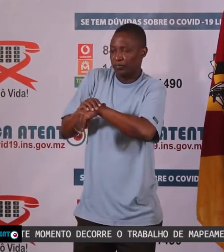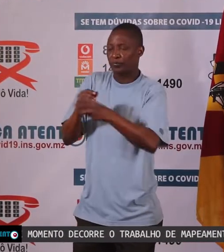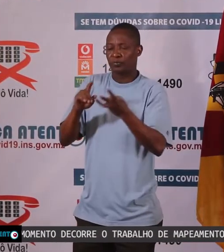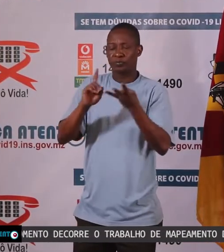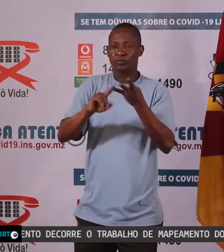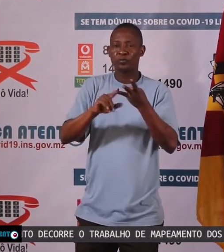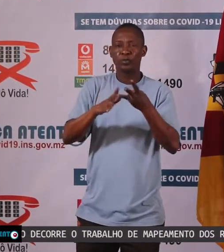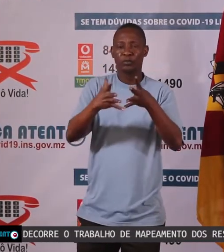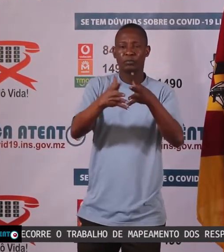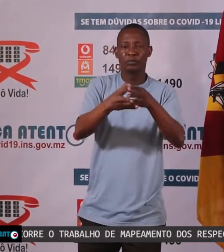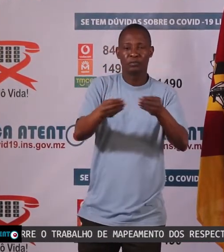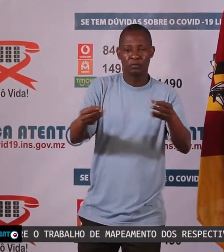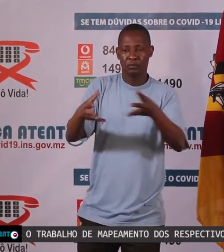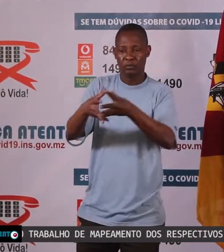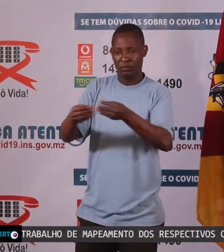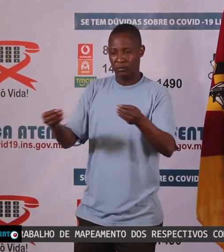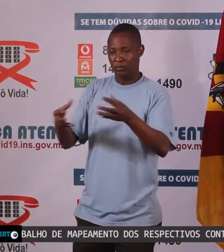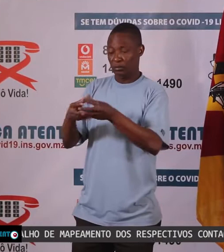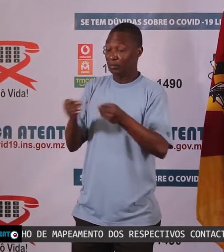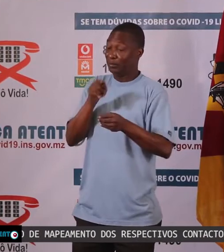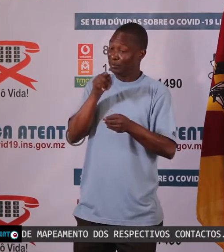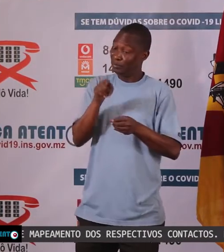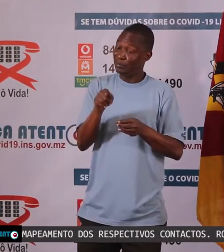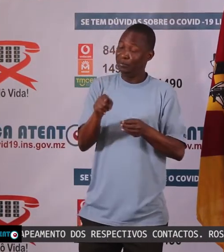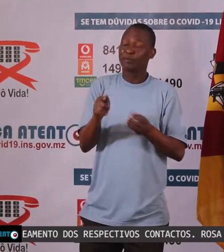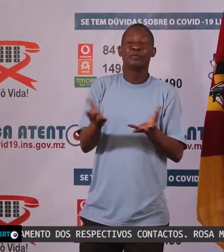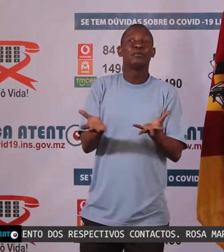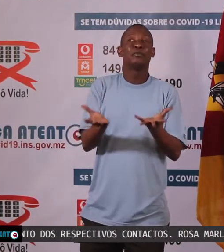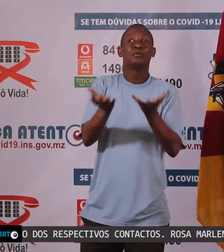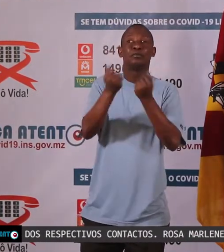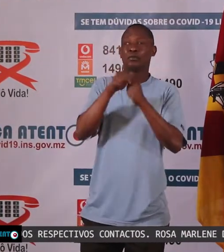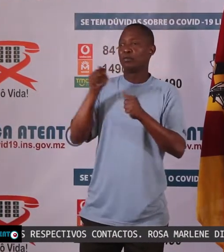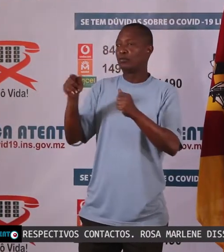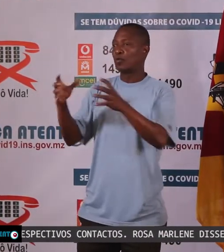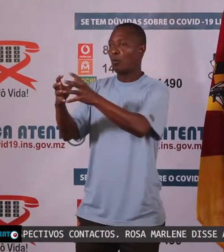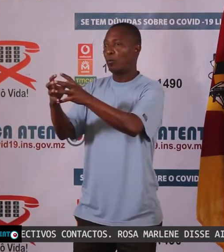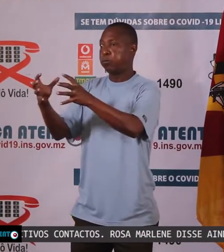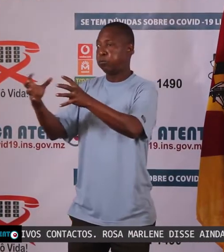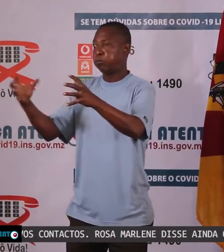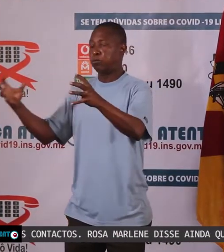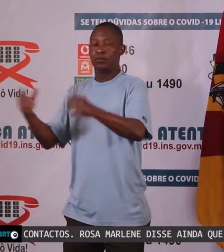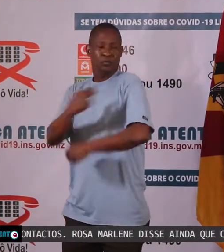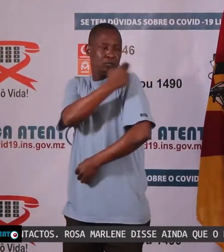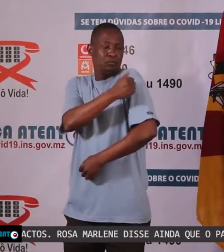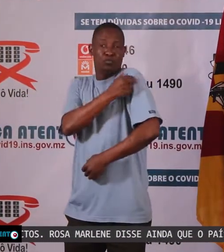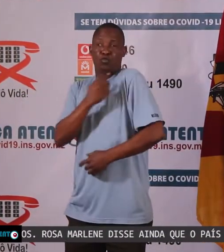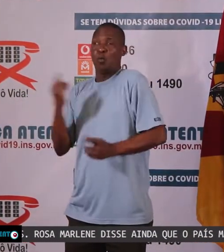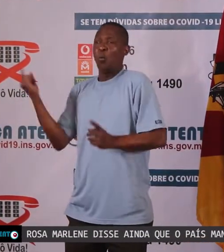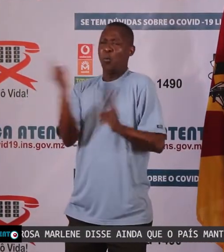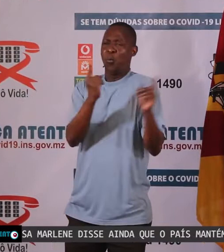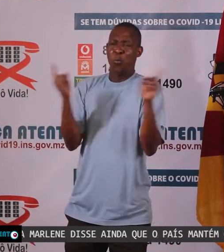um possível aumento nas necessidades de atendimento a doentes